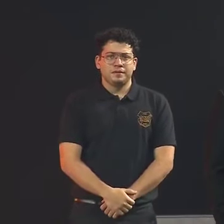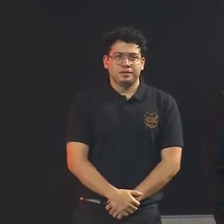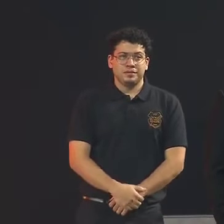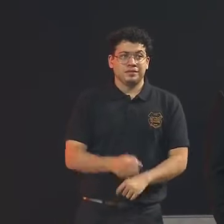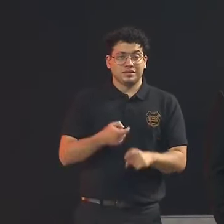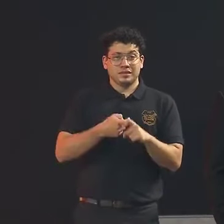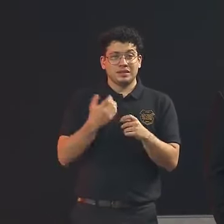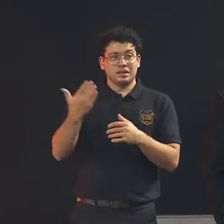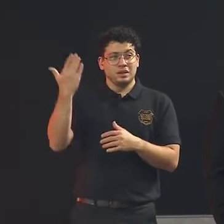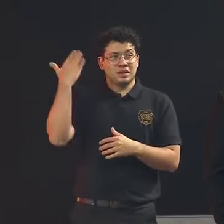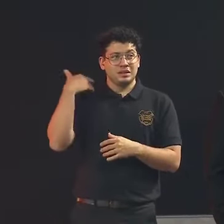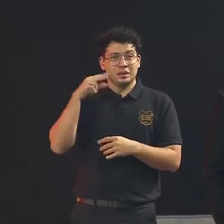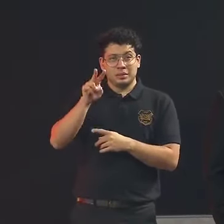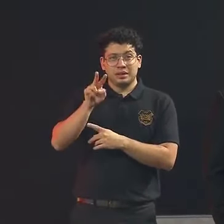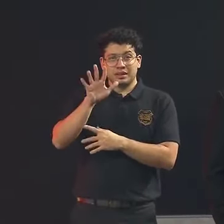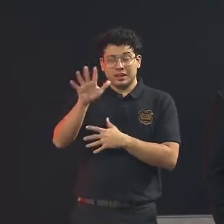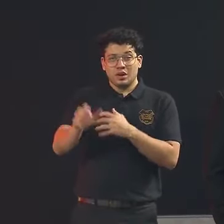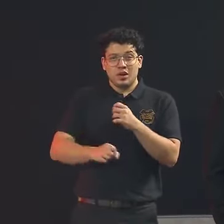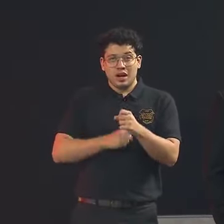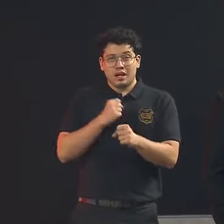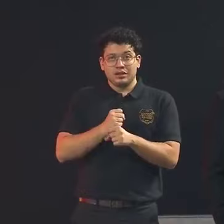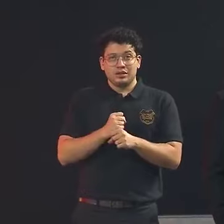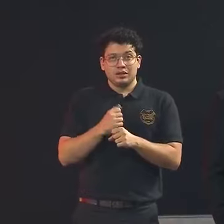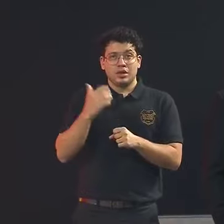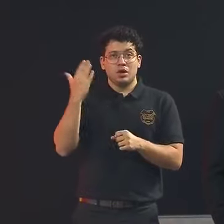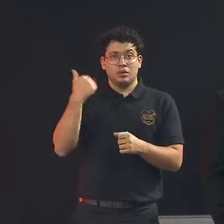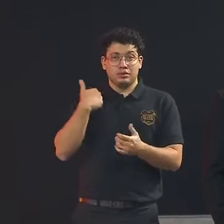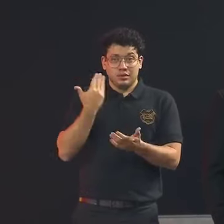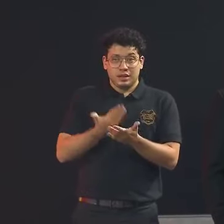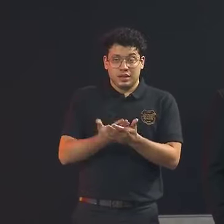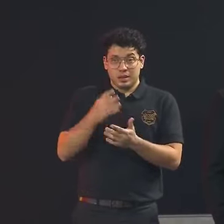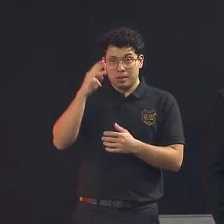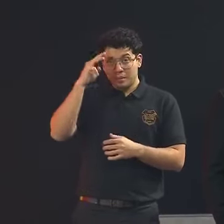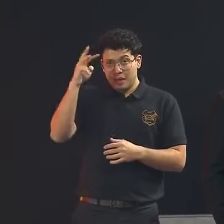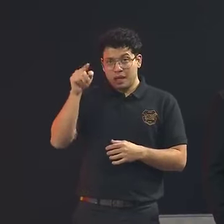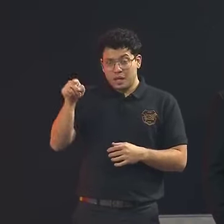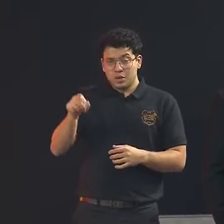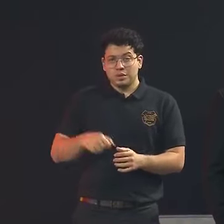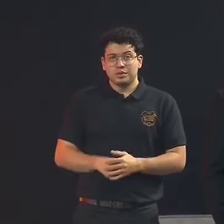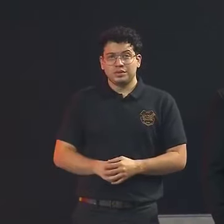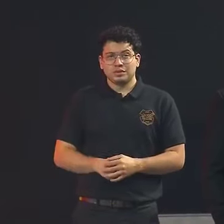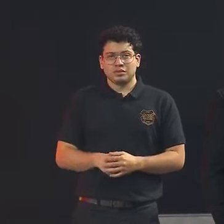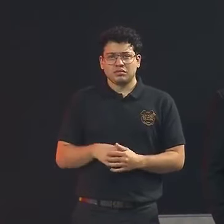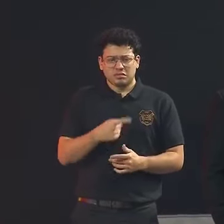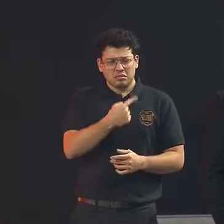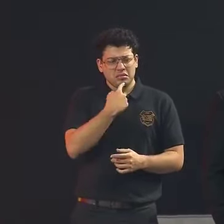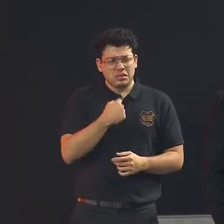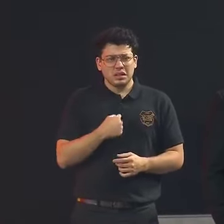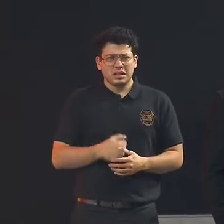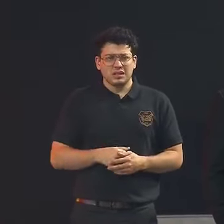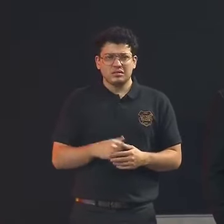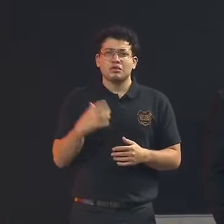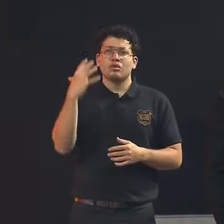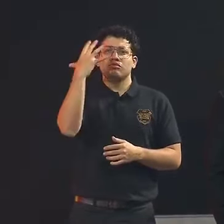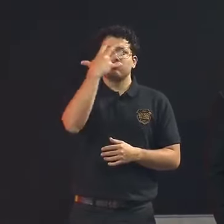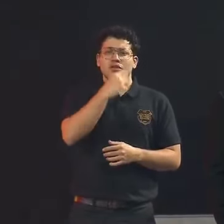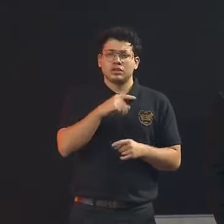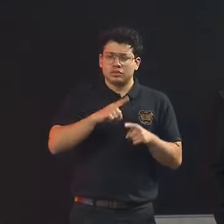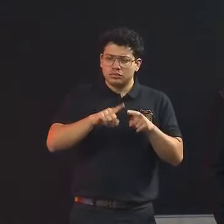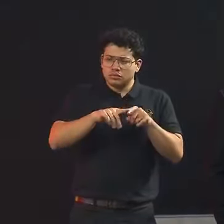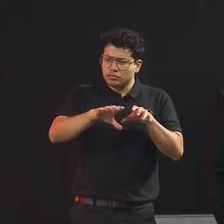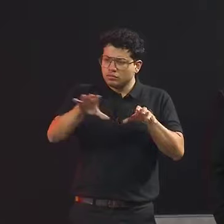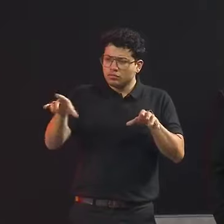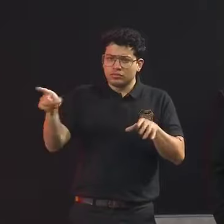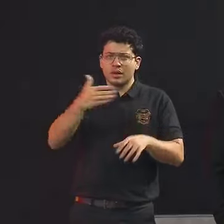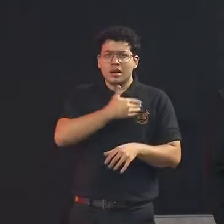Desde hace alrededor de 25 años, cuando llegué a México, me decía, qué bonito sería tener estos camerinos en